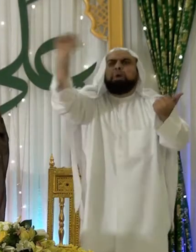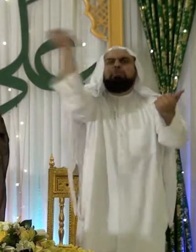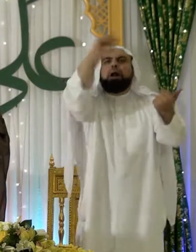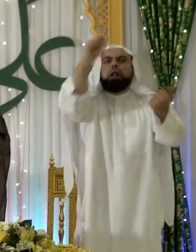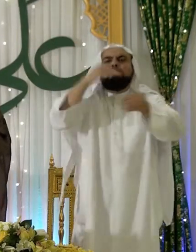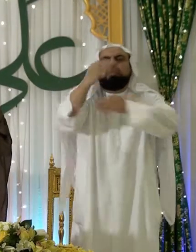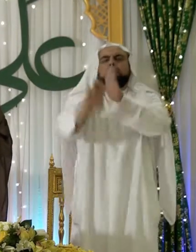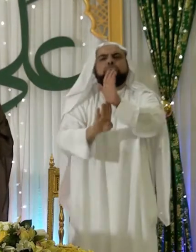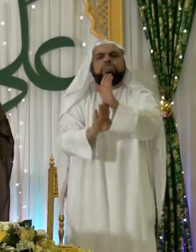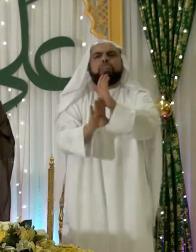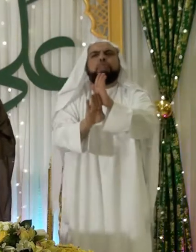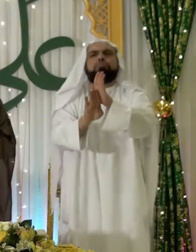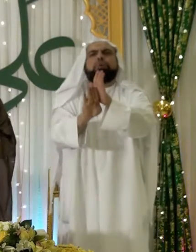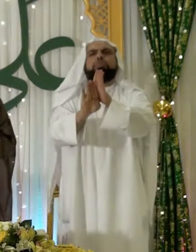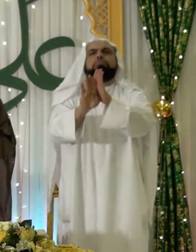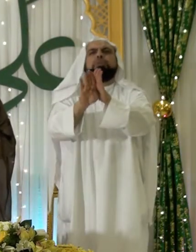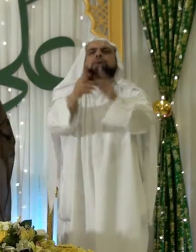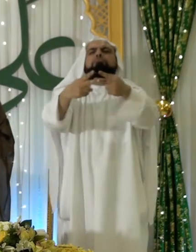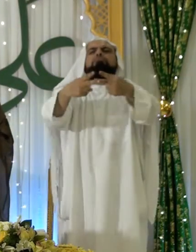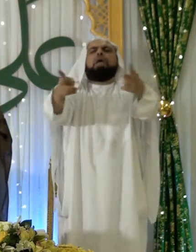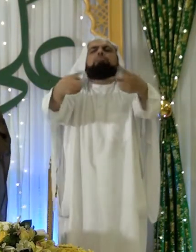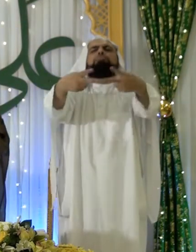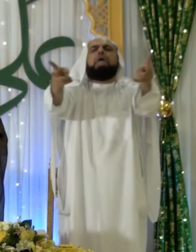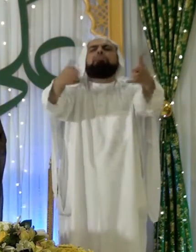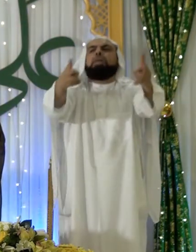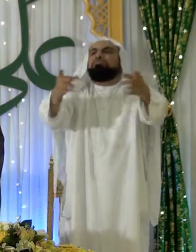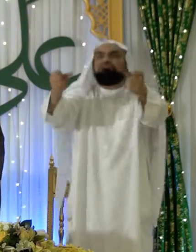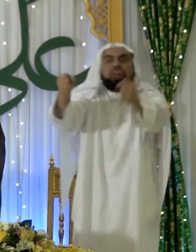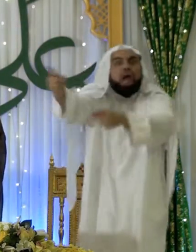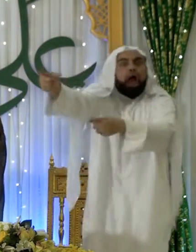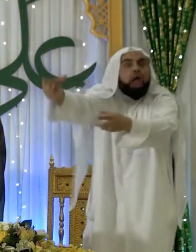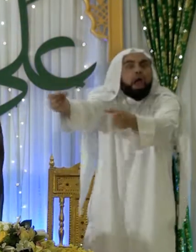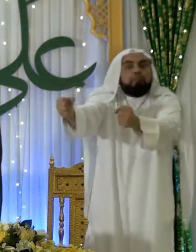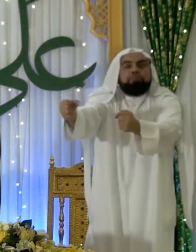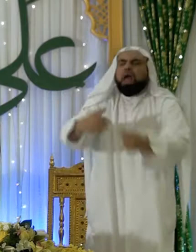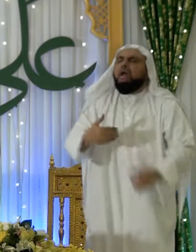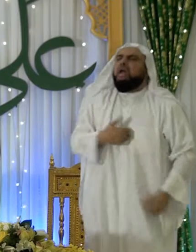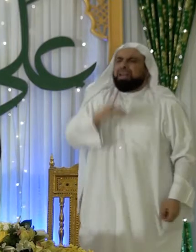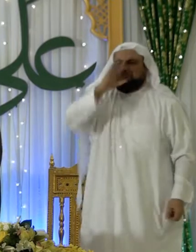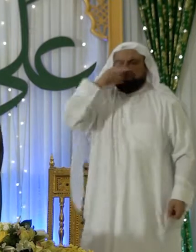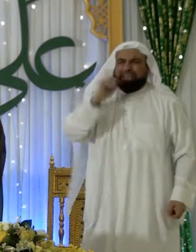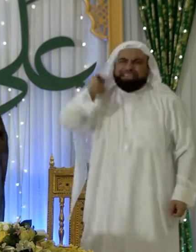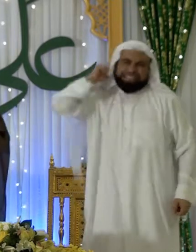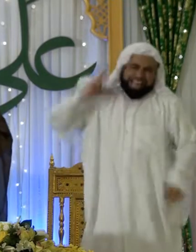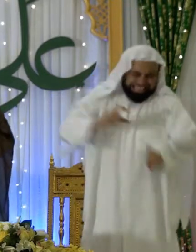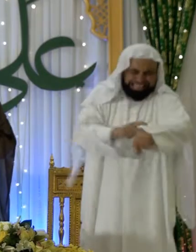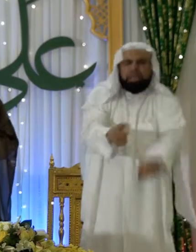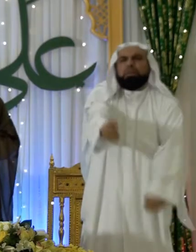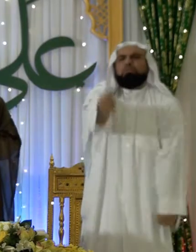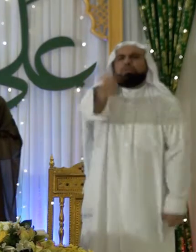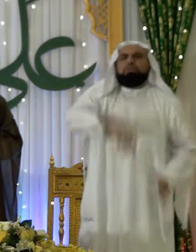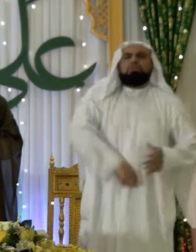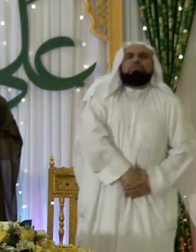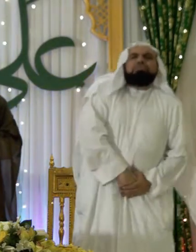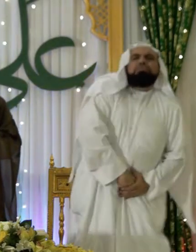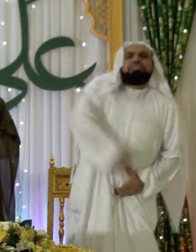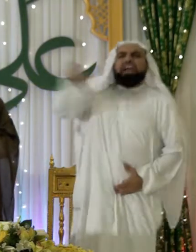في ذات المهمات الصعبة كان فارسها